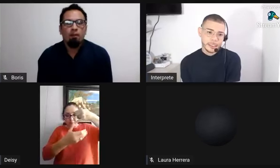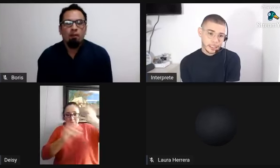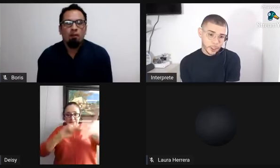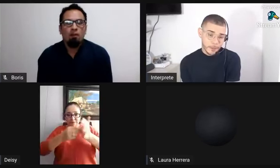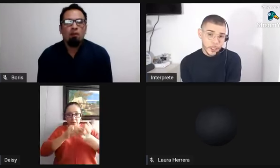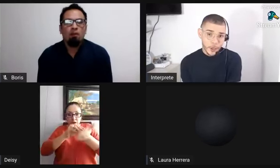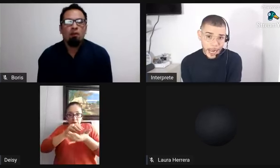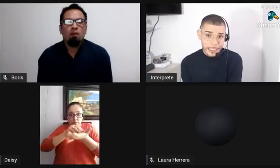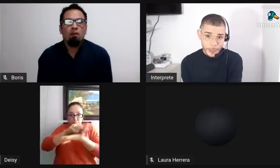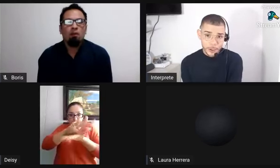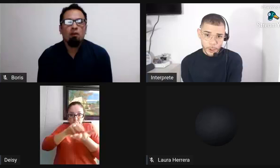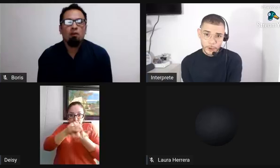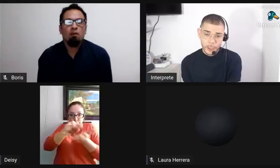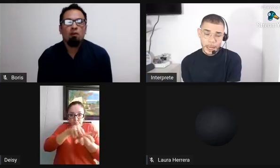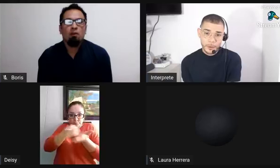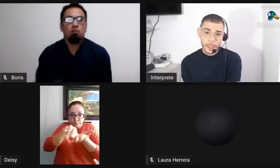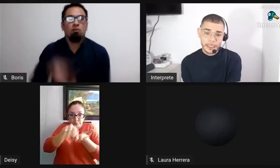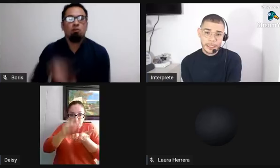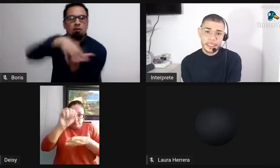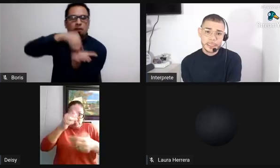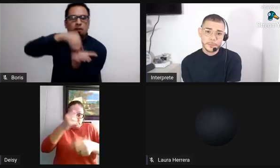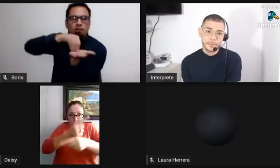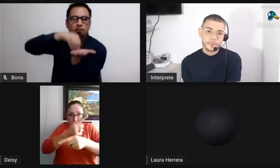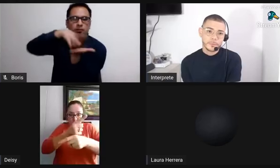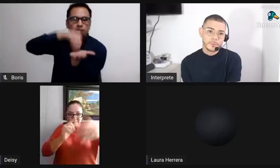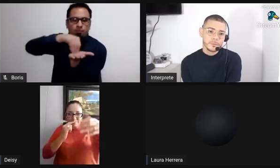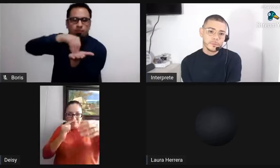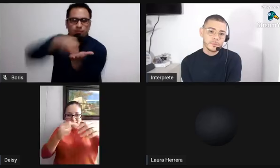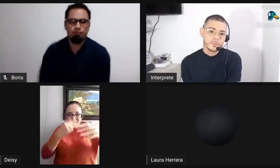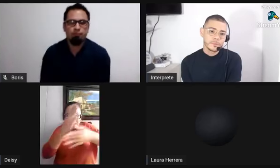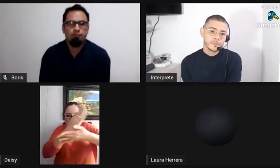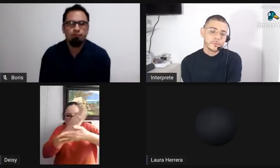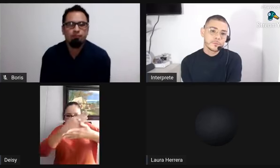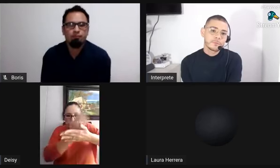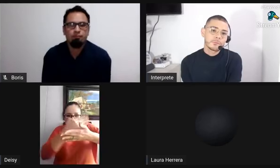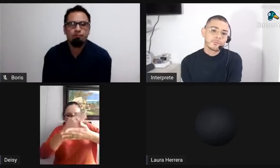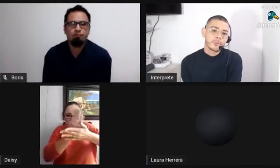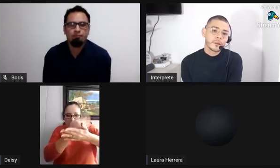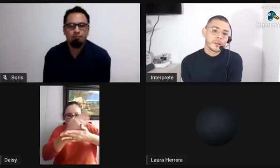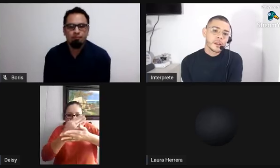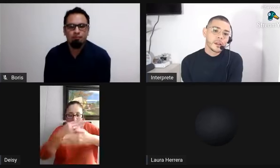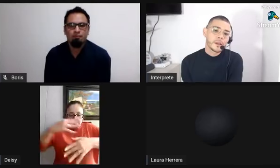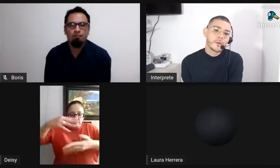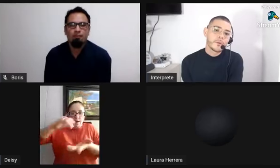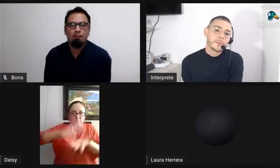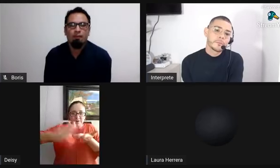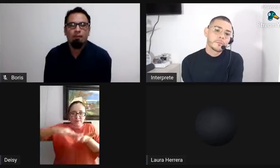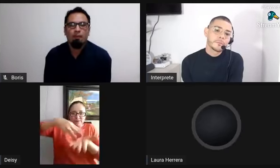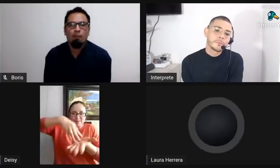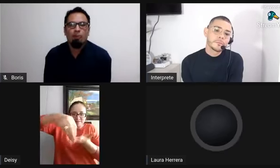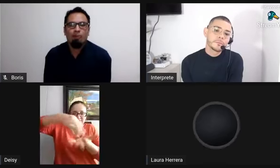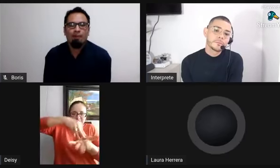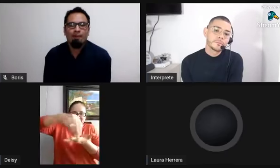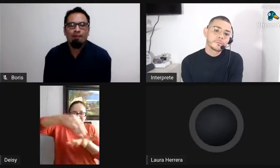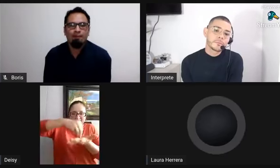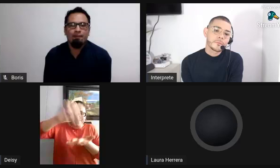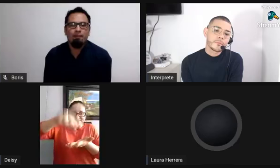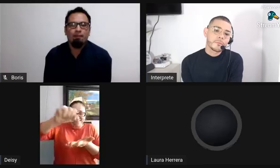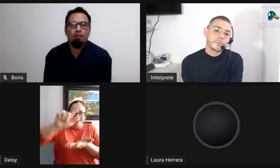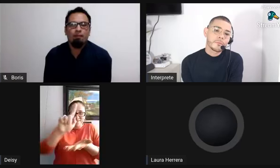presentación anterior, ¿aclaro eso con la duda que tenías? Sí, y la segunda pregunta es, también